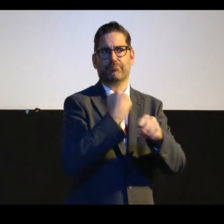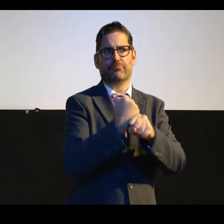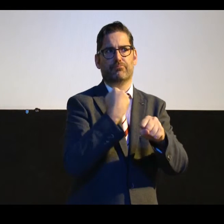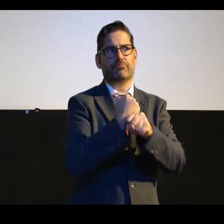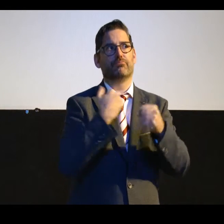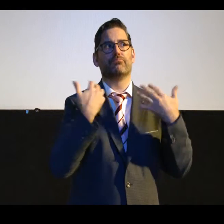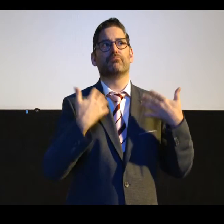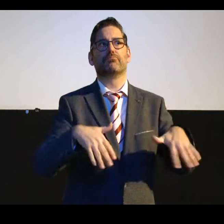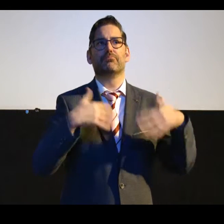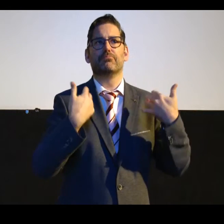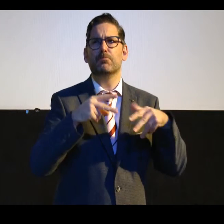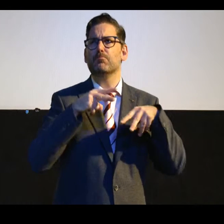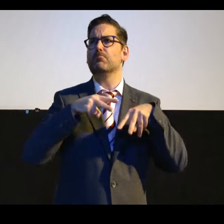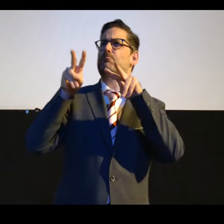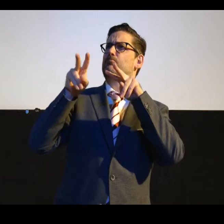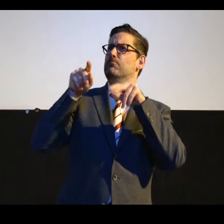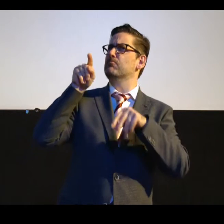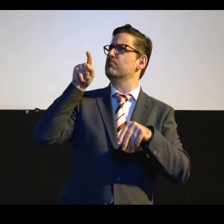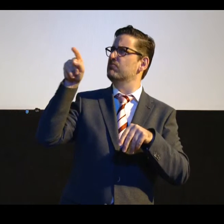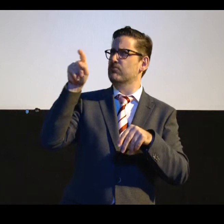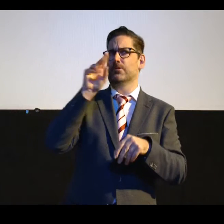conjuntamente con ellos desde la Federación Mundial de Sordos. Un